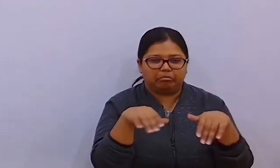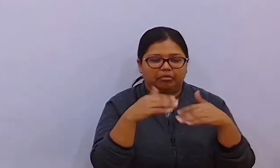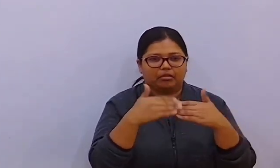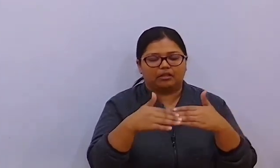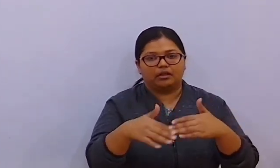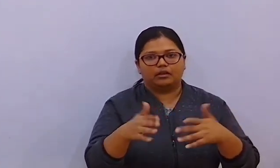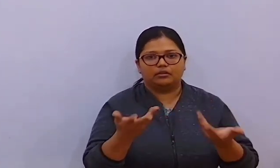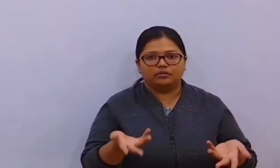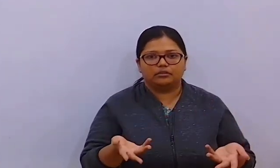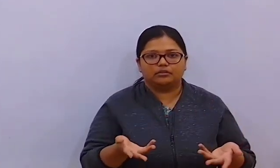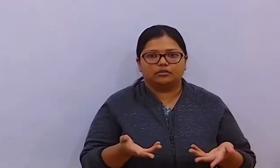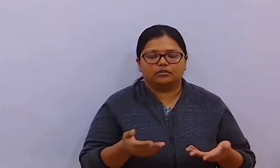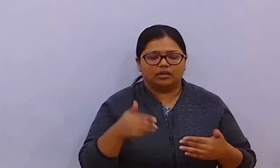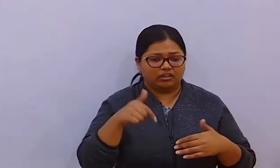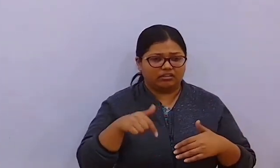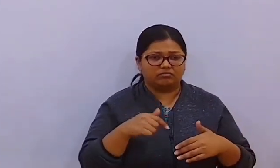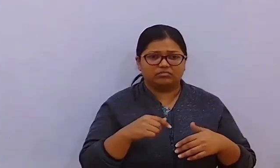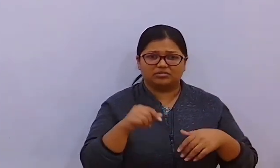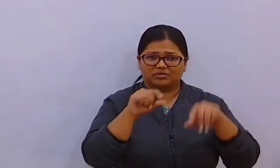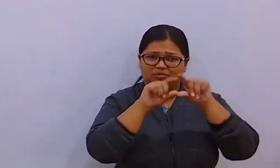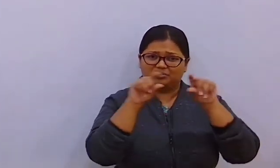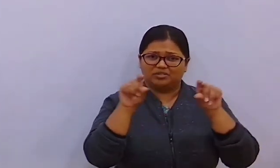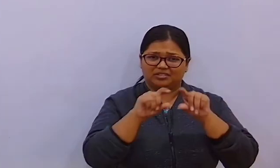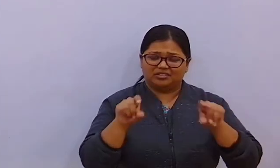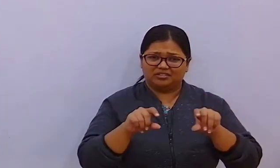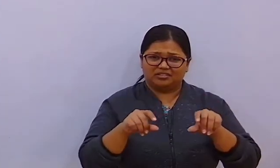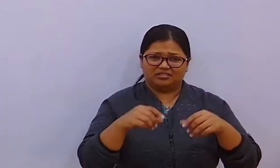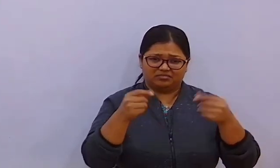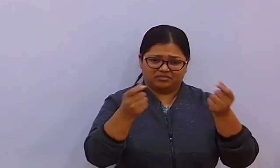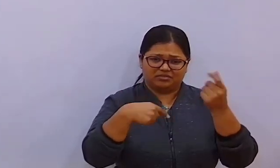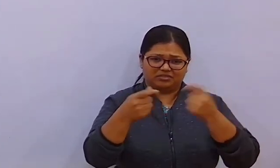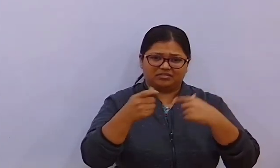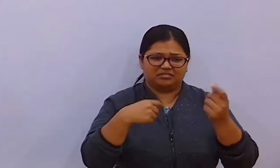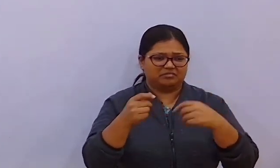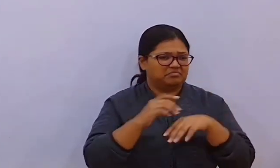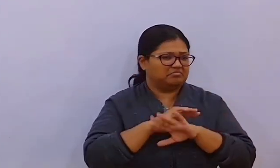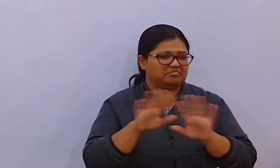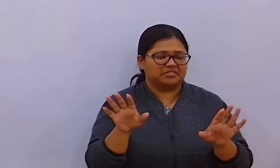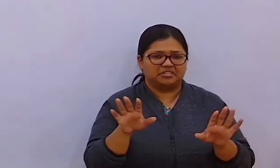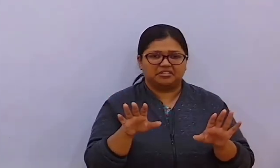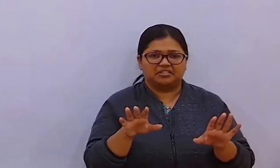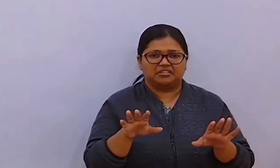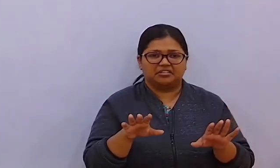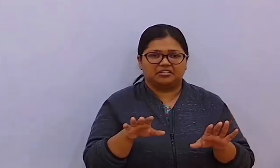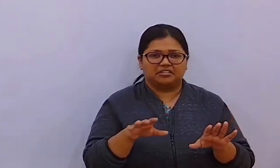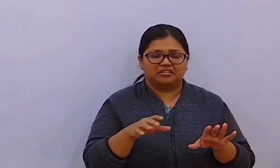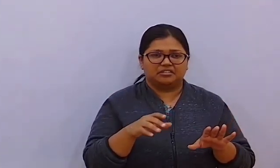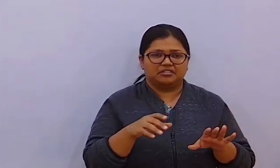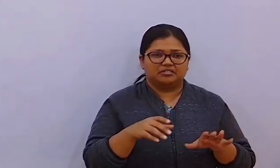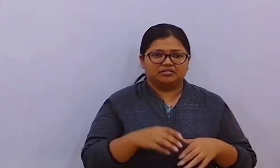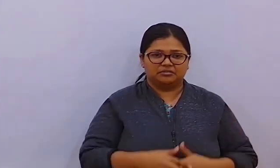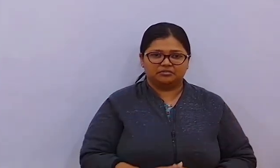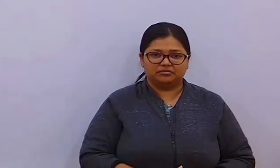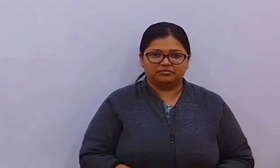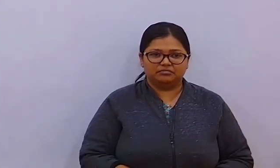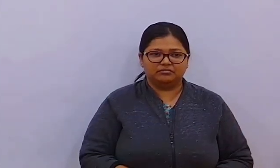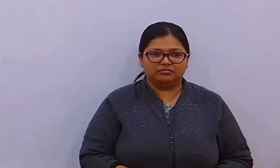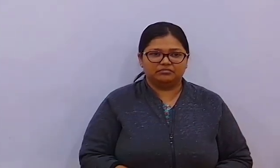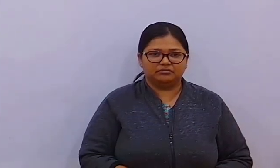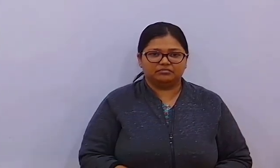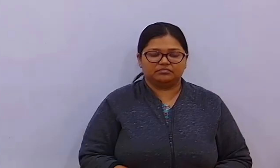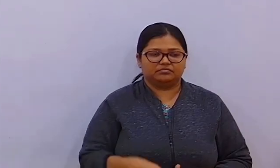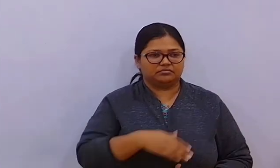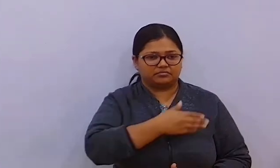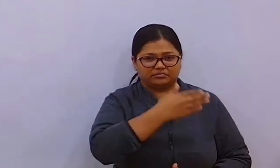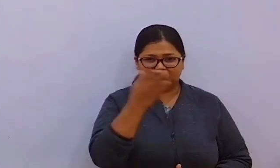भी ऐसा करके वो करें, ना ही आप लोगों का कमेंट बॉक्स में ऐसा कोई डाउट आता है। मैंने देखा ज्योग्राफी के बहुत सारे आंसर आ रहे थे, लेकिन हिस्ट्री